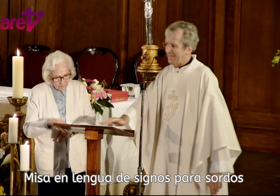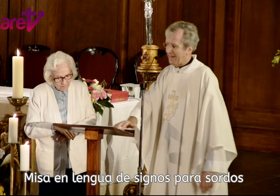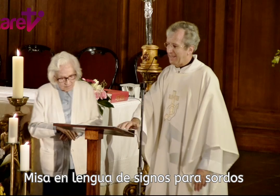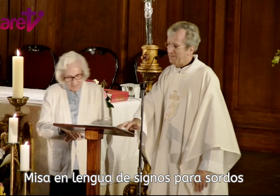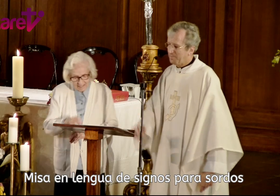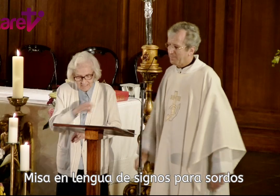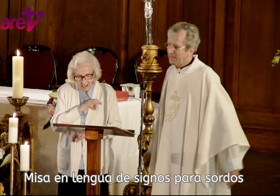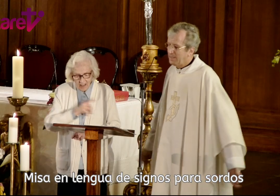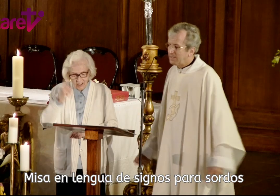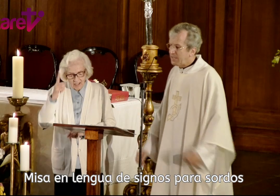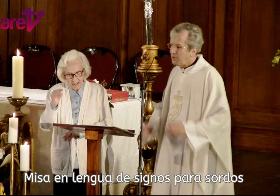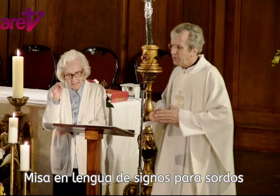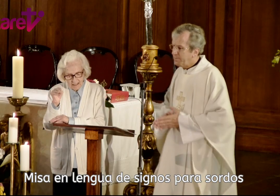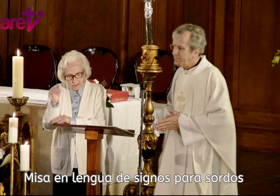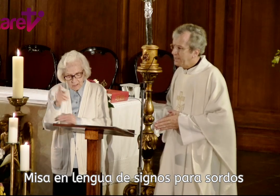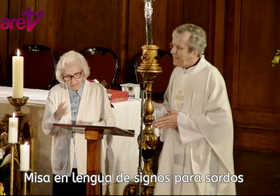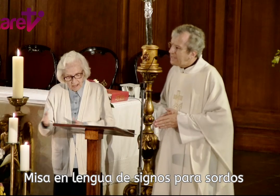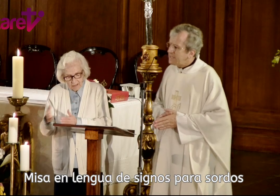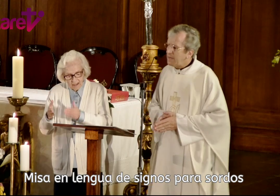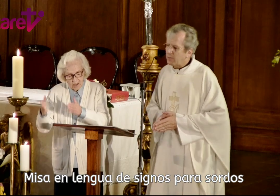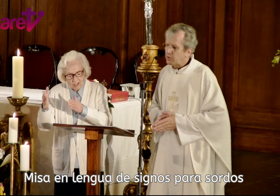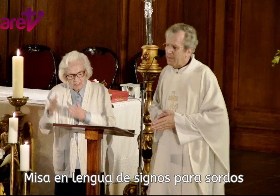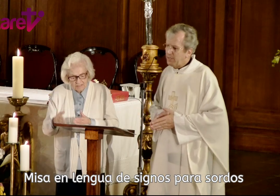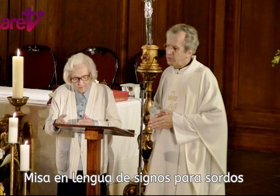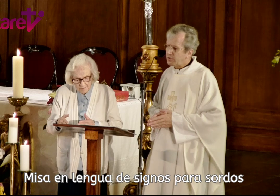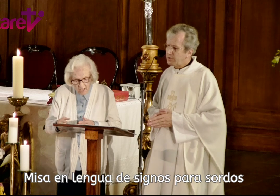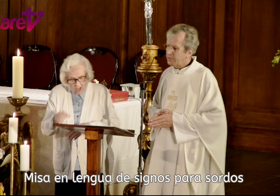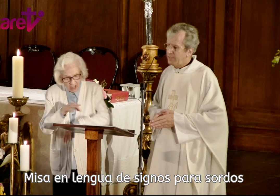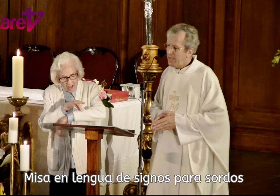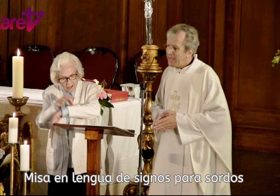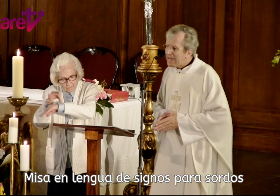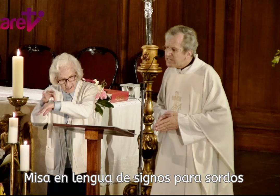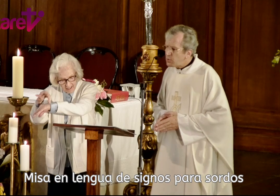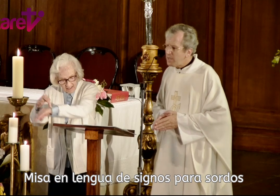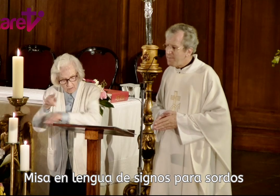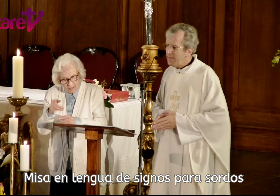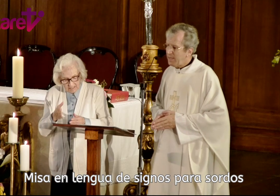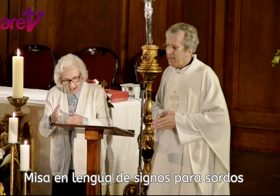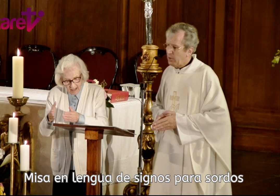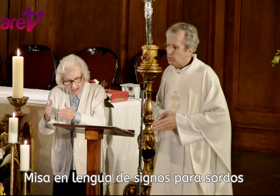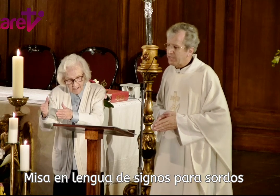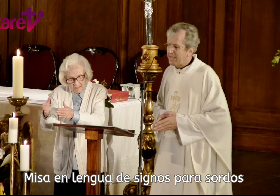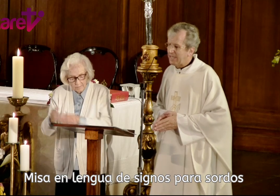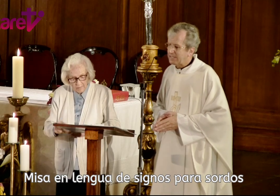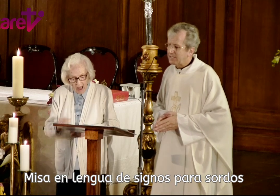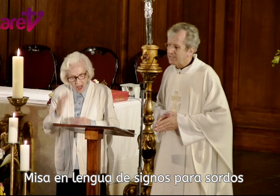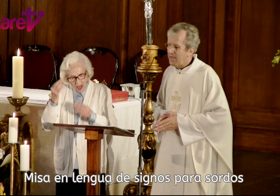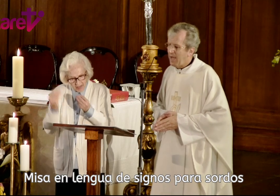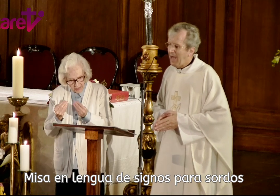eterna. Señor, enséñame tus caminos, instrúyeme en tus sendas,